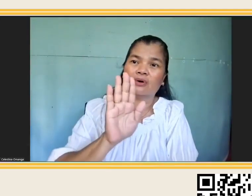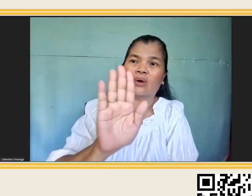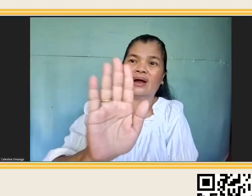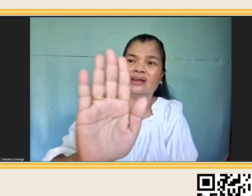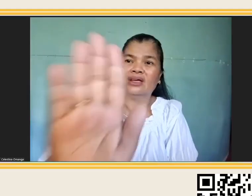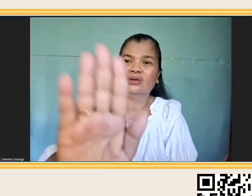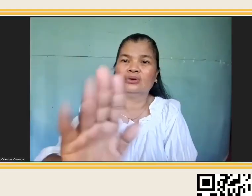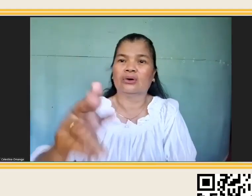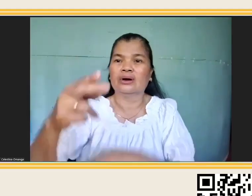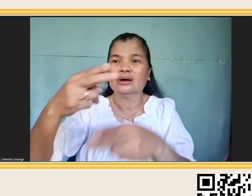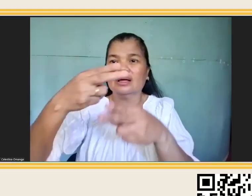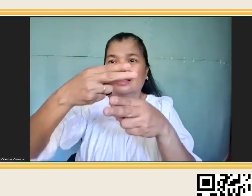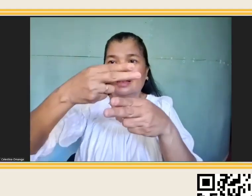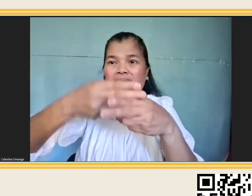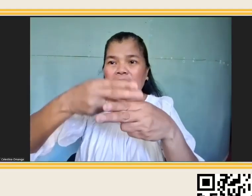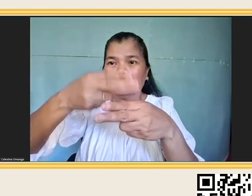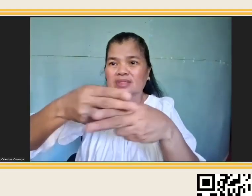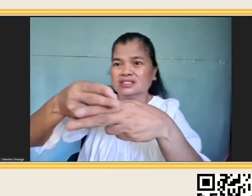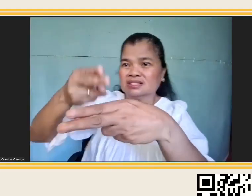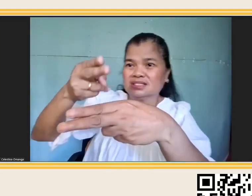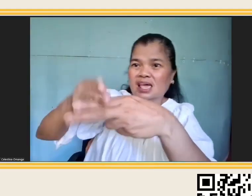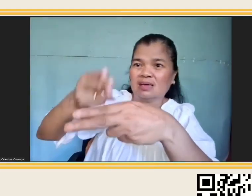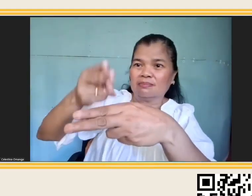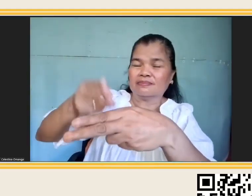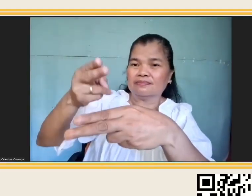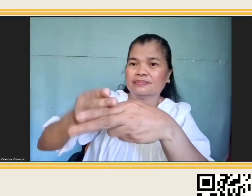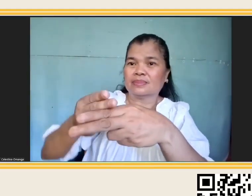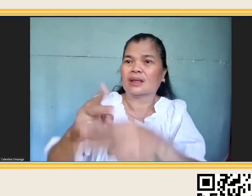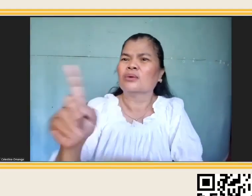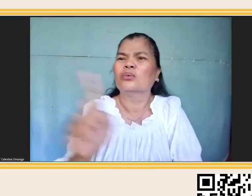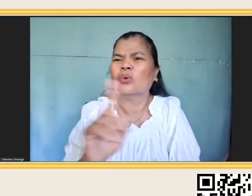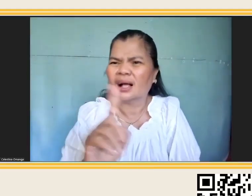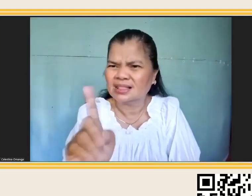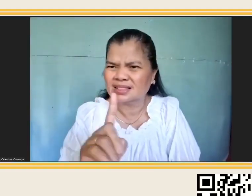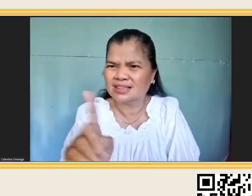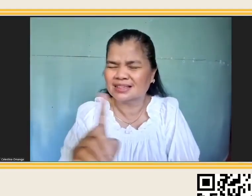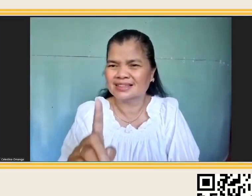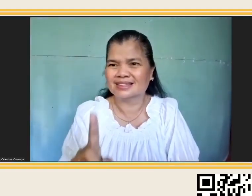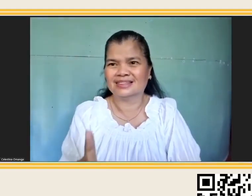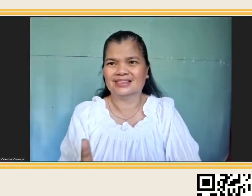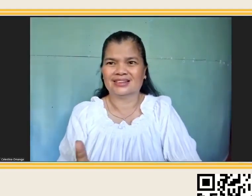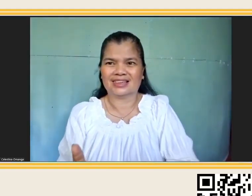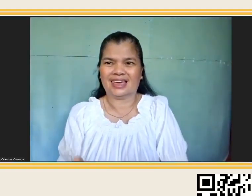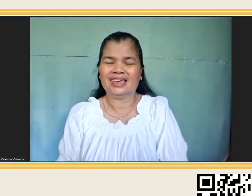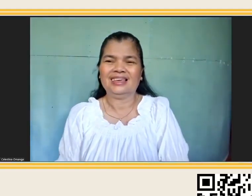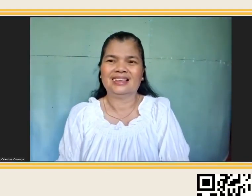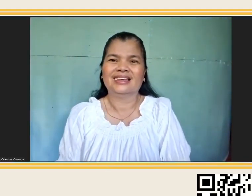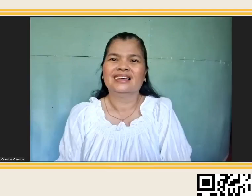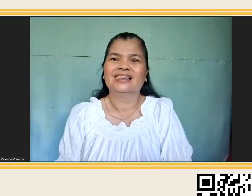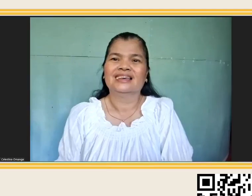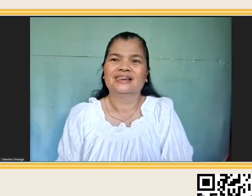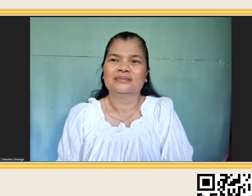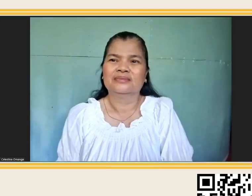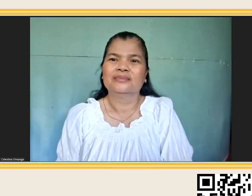going forward, your name, this is name. What? Okay.